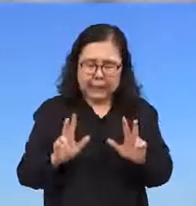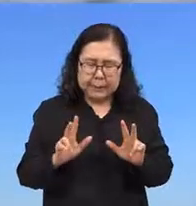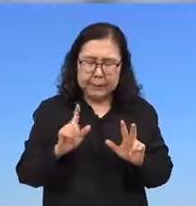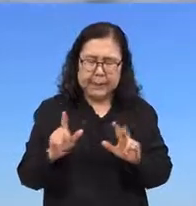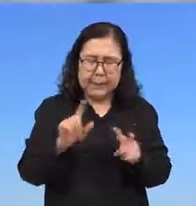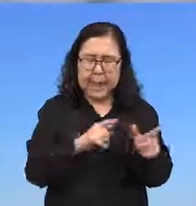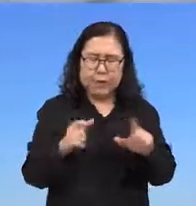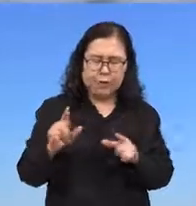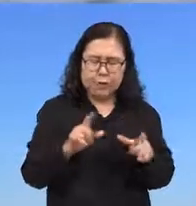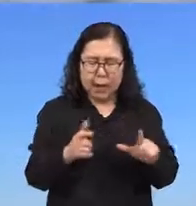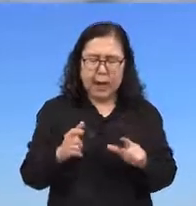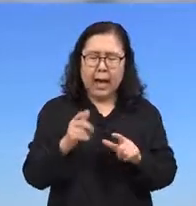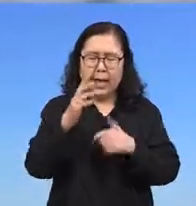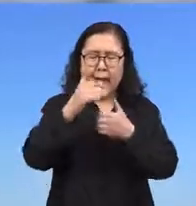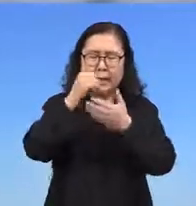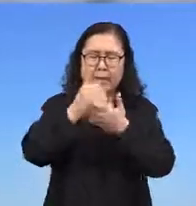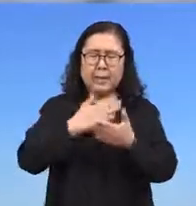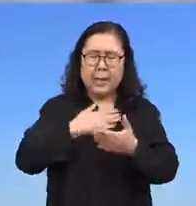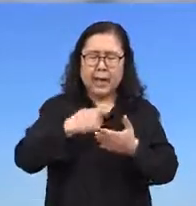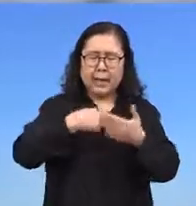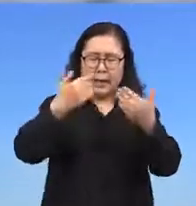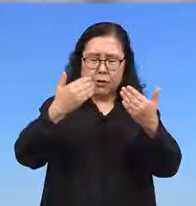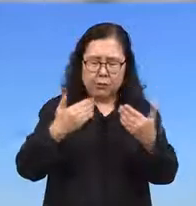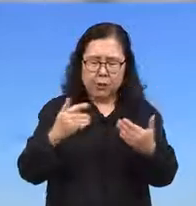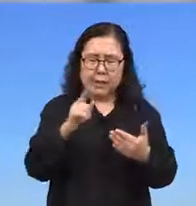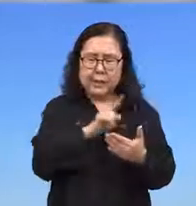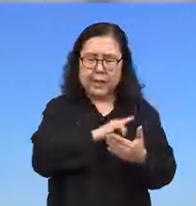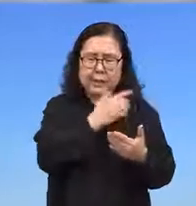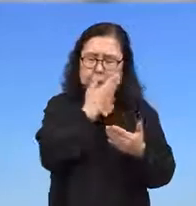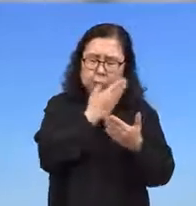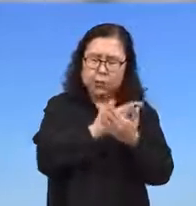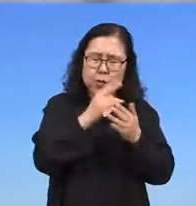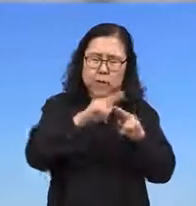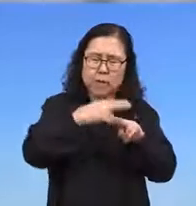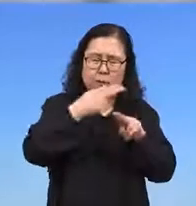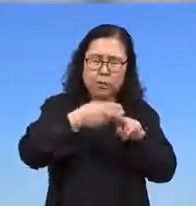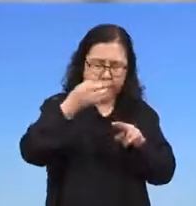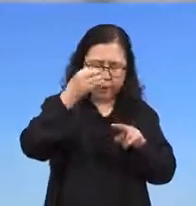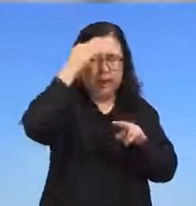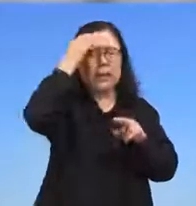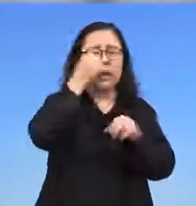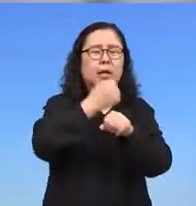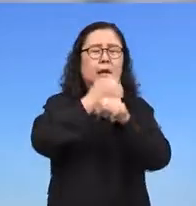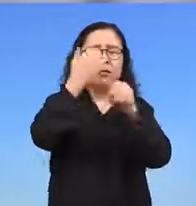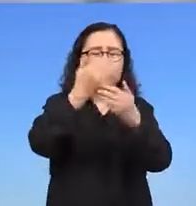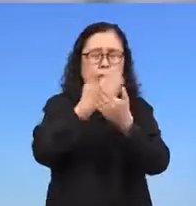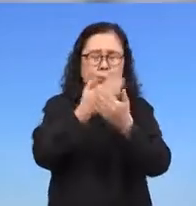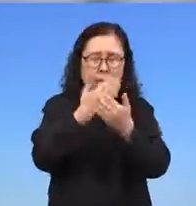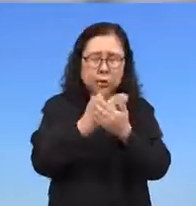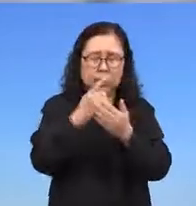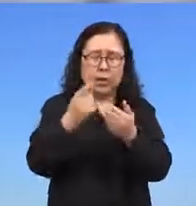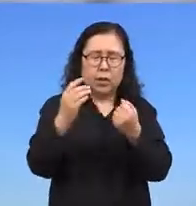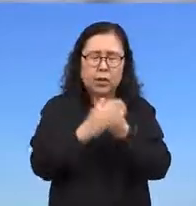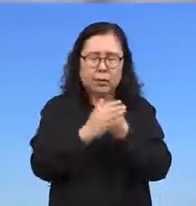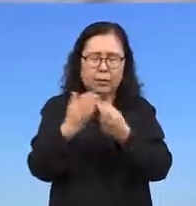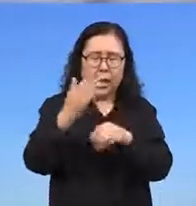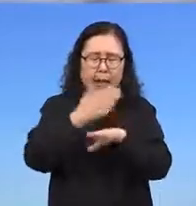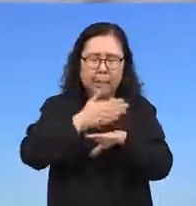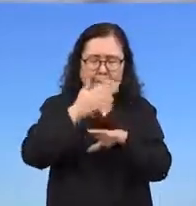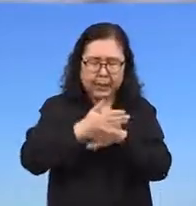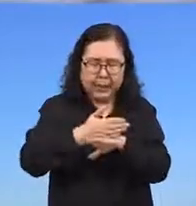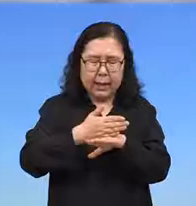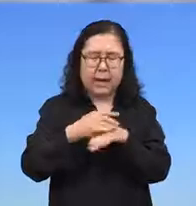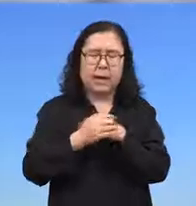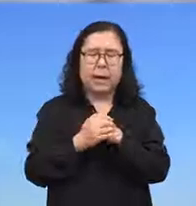오늘 현재 이 하루가 하나님이 내게 주신 가장 소중한 선물임을 깨닫게 하여 주시고